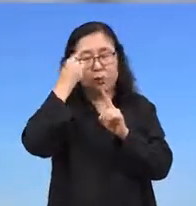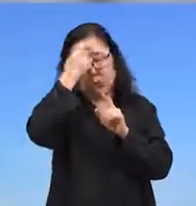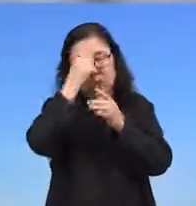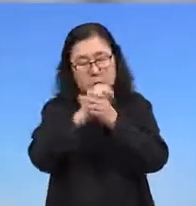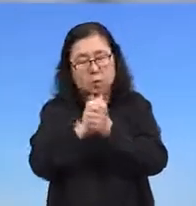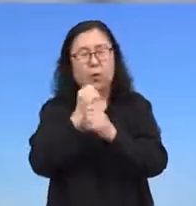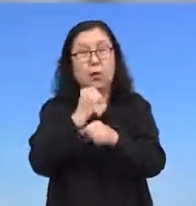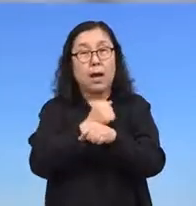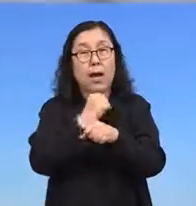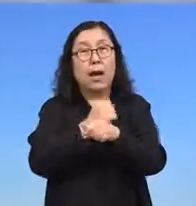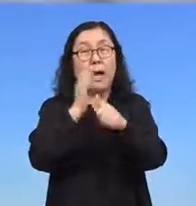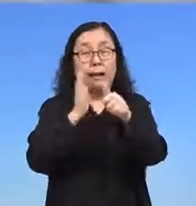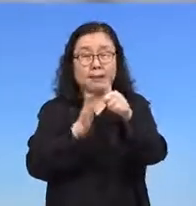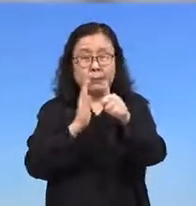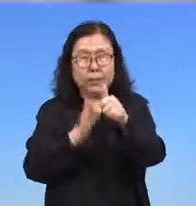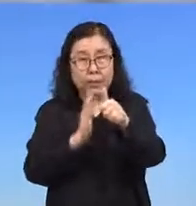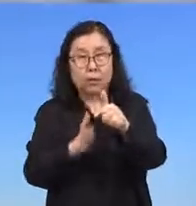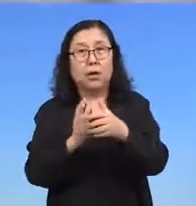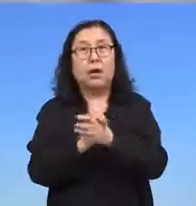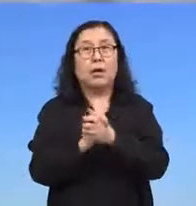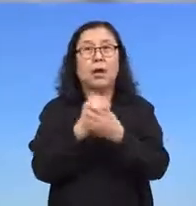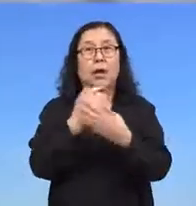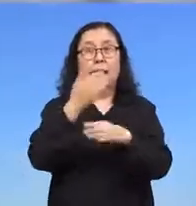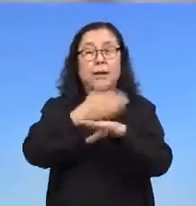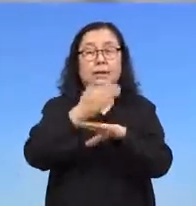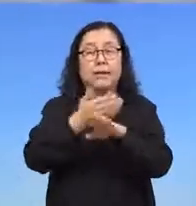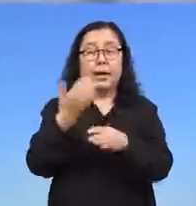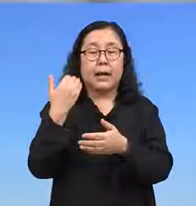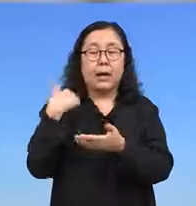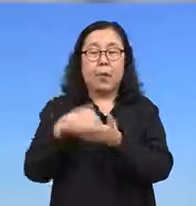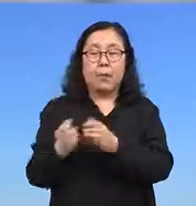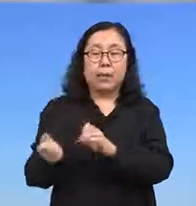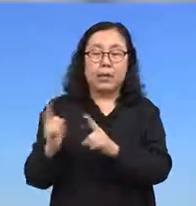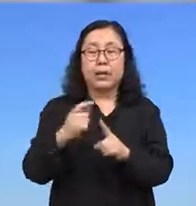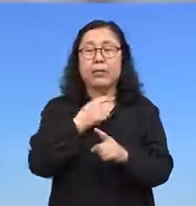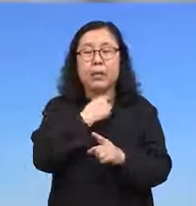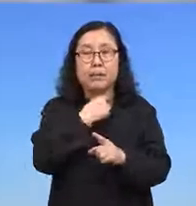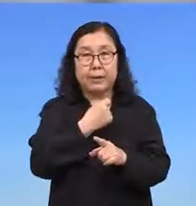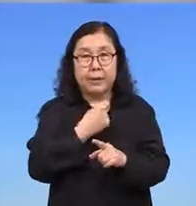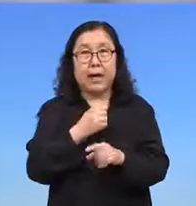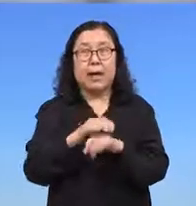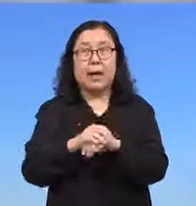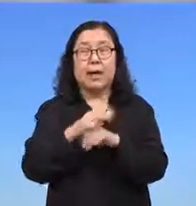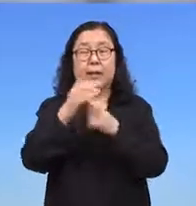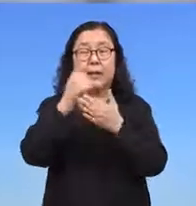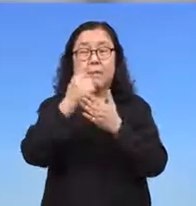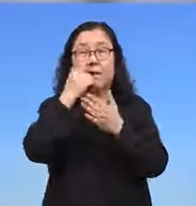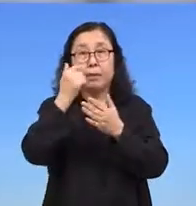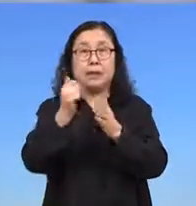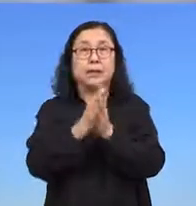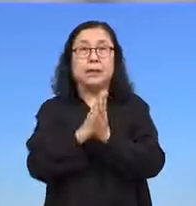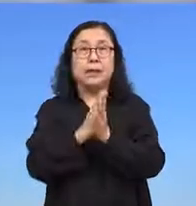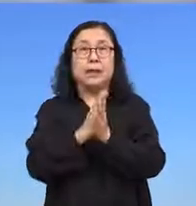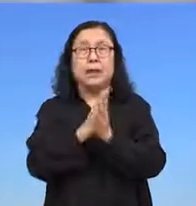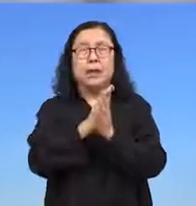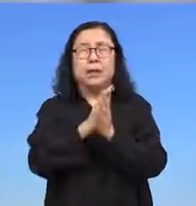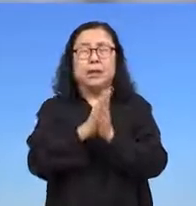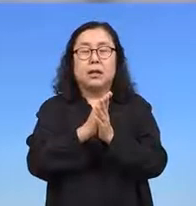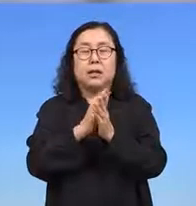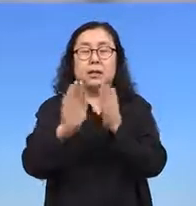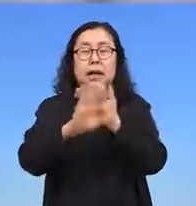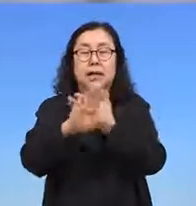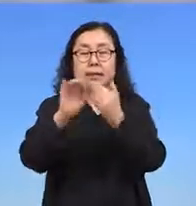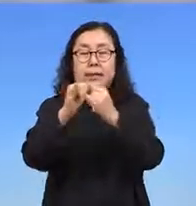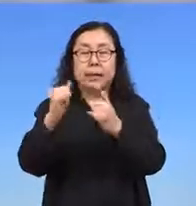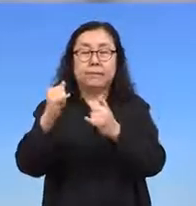역동적으로 일하시는 주님으로 대반전이 일어나기를 원합니다. 감사가 회복되기를 원합니다. 하나님 아버지, 남탈하던 마음이